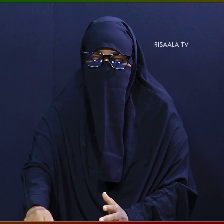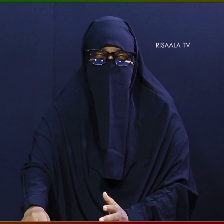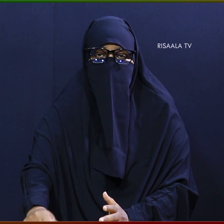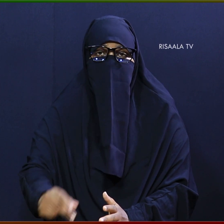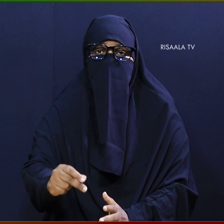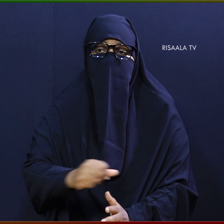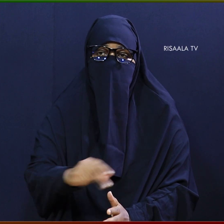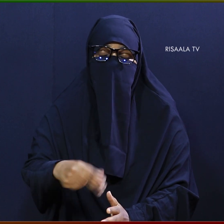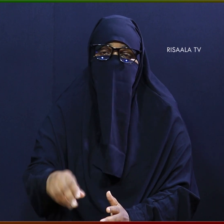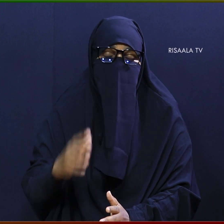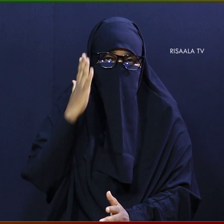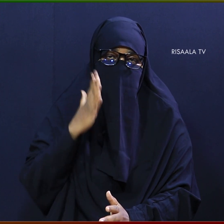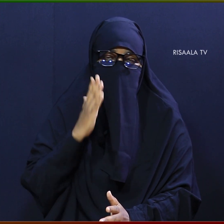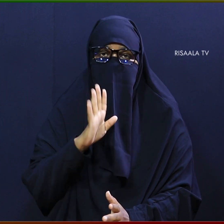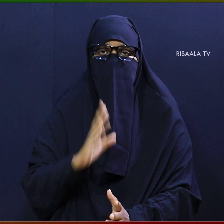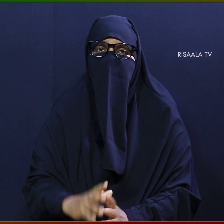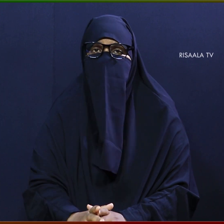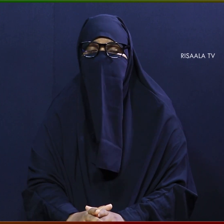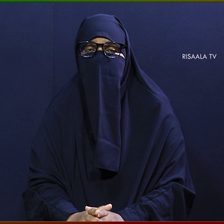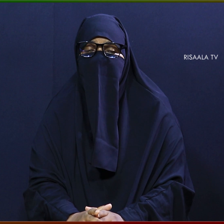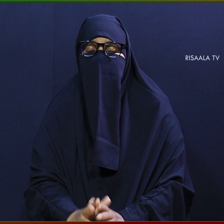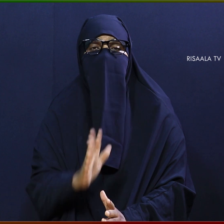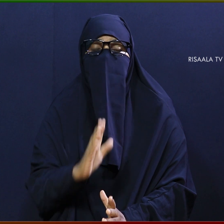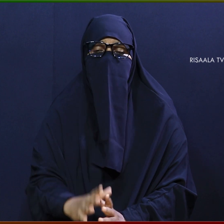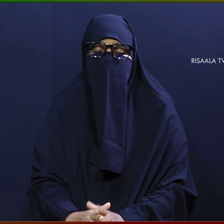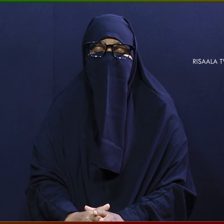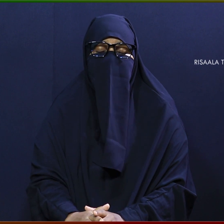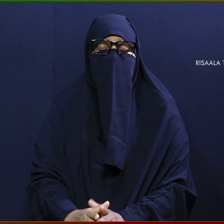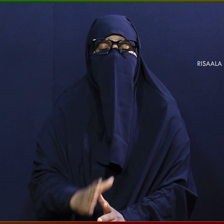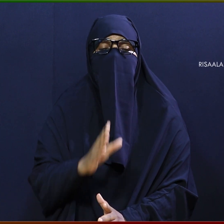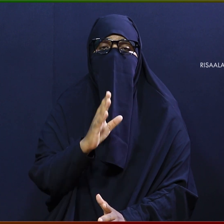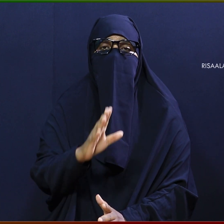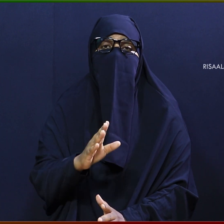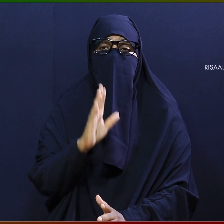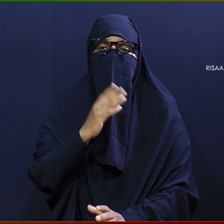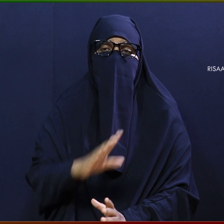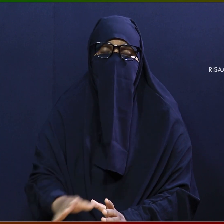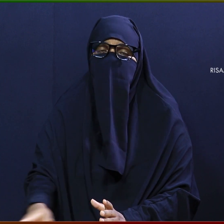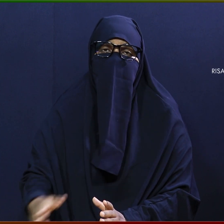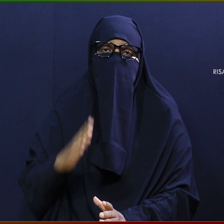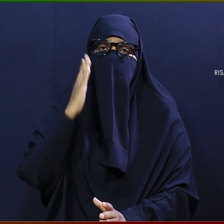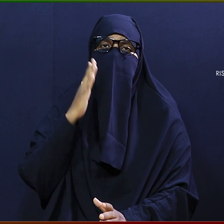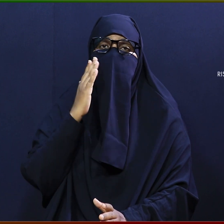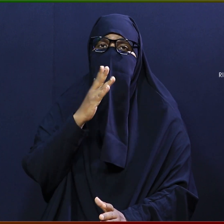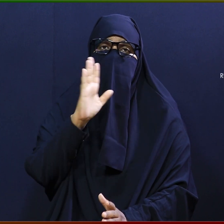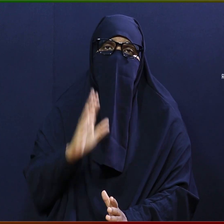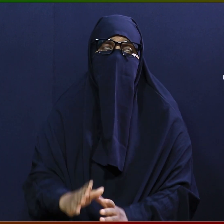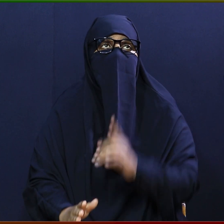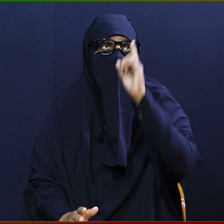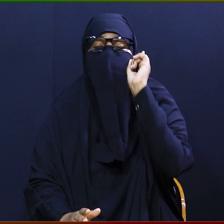sasinta u burburiso markaa jikada ku jirto wejiga marsato waa ku cadaadeysa si dabiiciya waxaa kaloo ku cadaan kartaa mooska qoloftiisa mooska qoloftiisa isku xaq waa geed talaalka